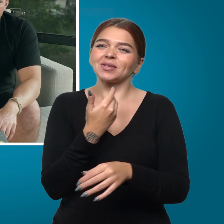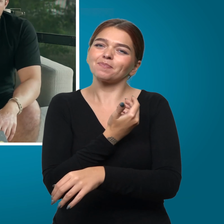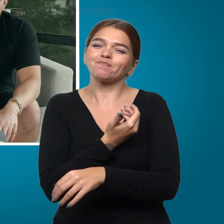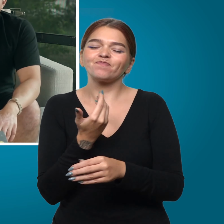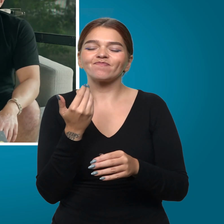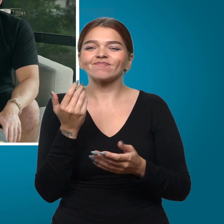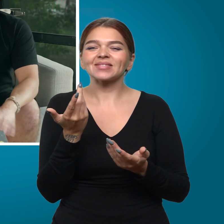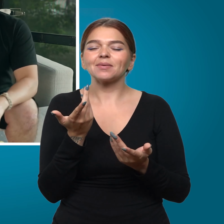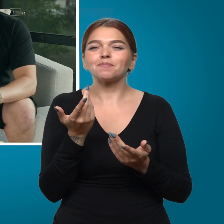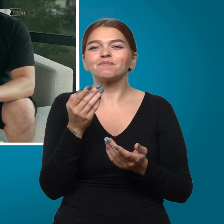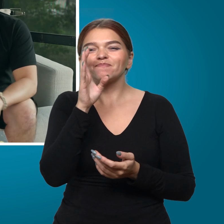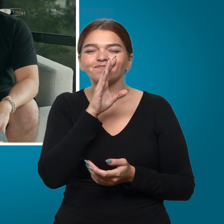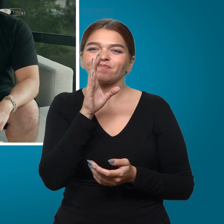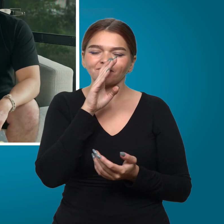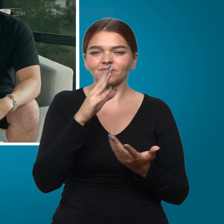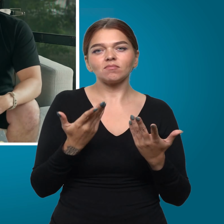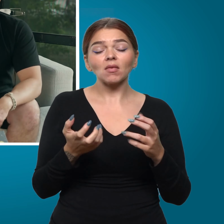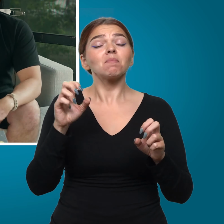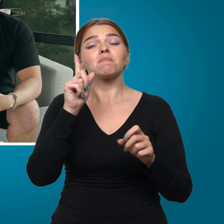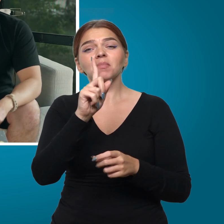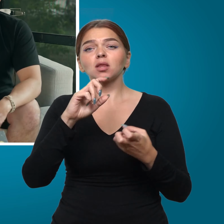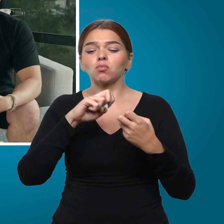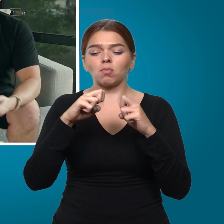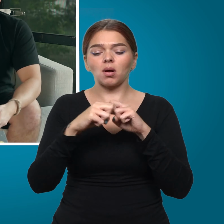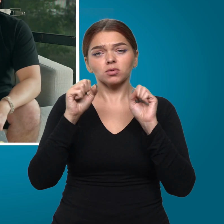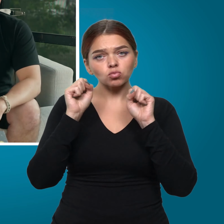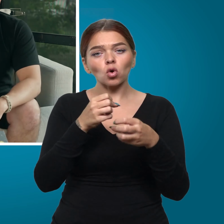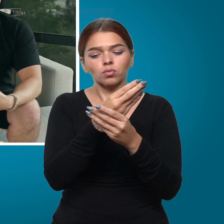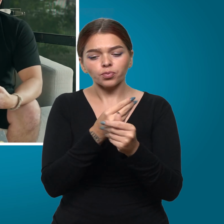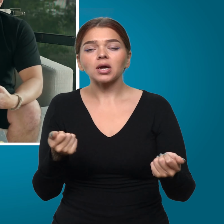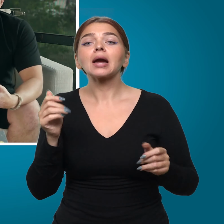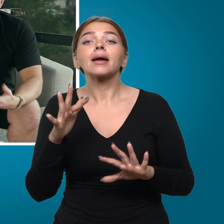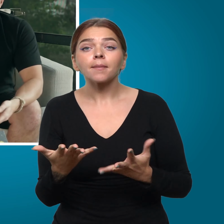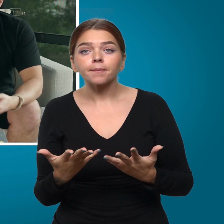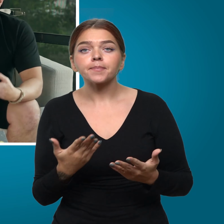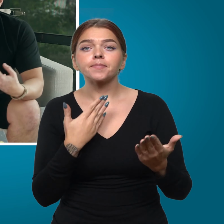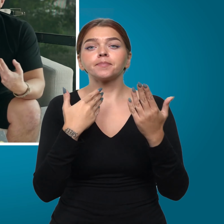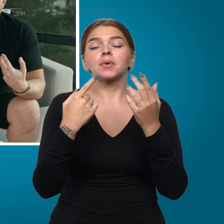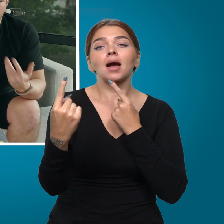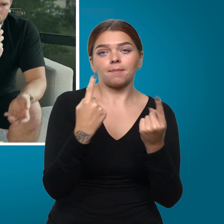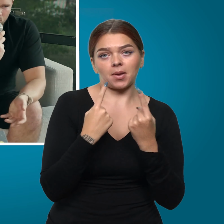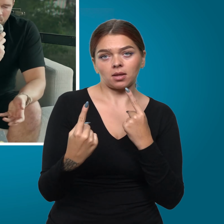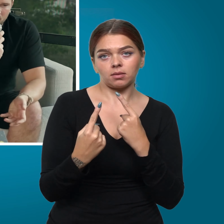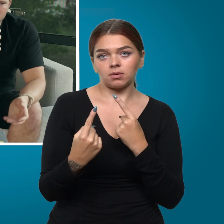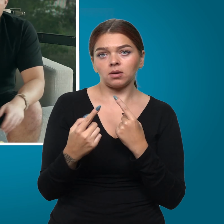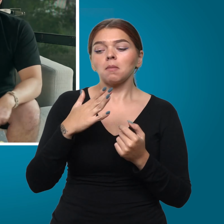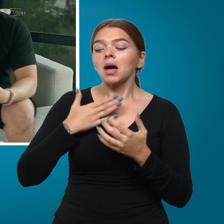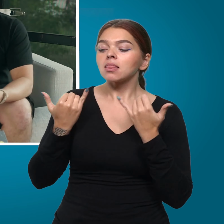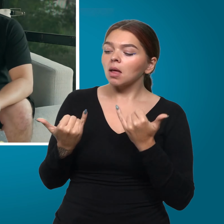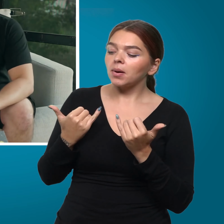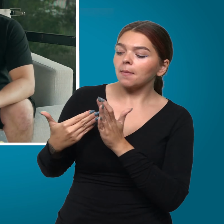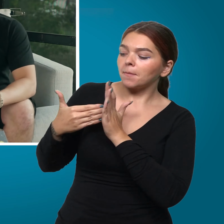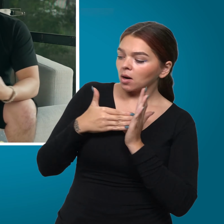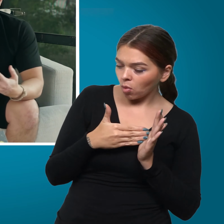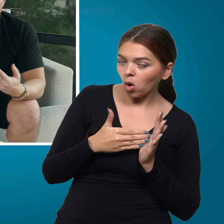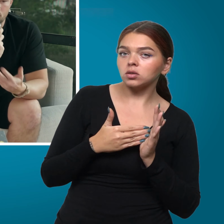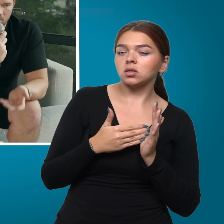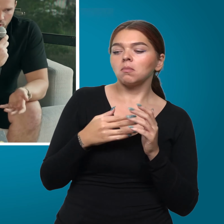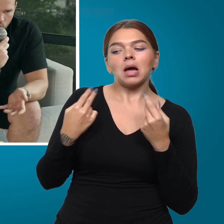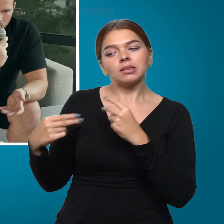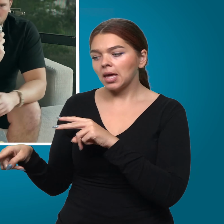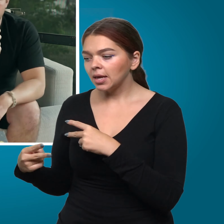negerai, bet tas problemas įmanomas spręsti, kai žmonės pradėjo kalbėtis ir kai pasako, man reikia dabar daugiau paramos, man reikia mažiau paramos, jau yra